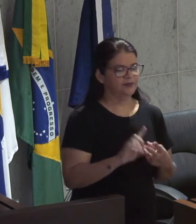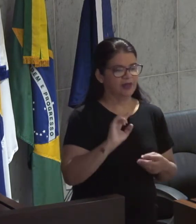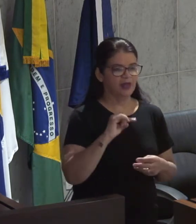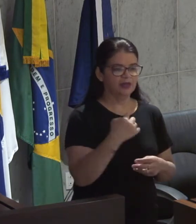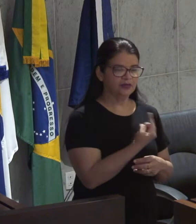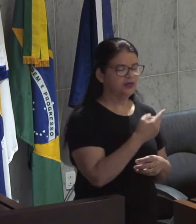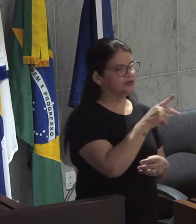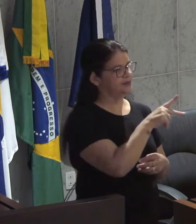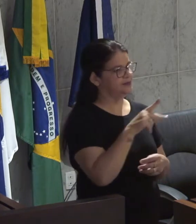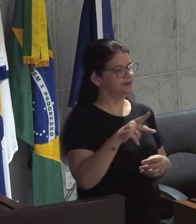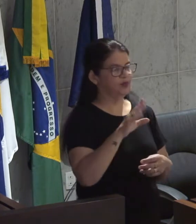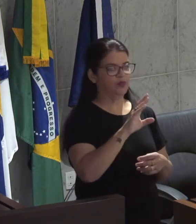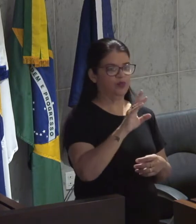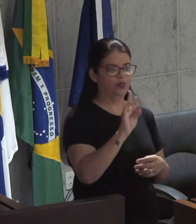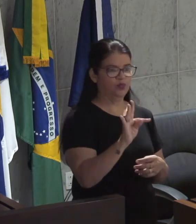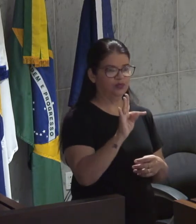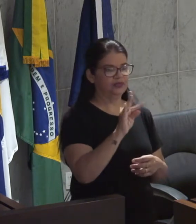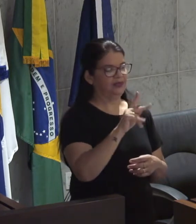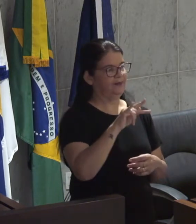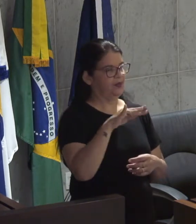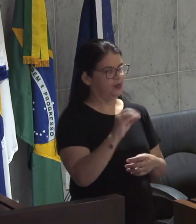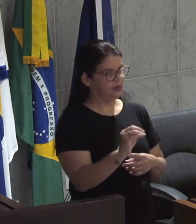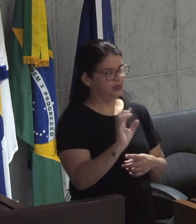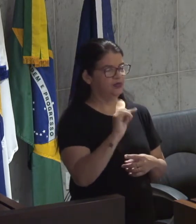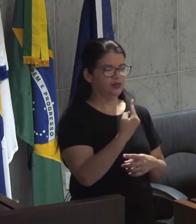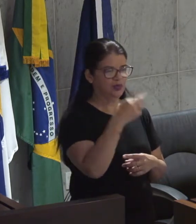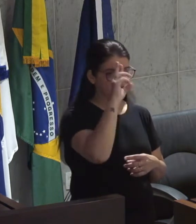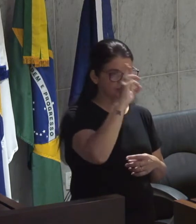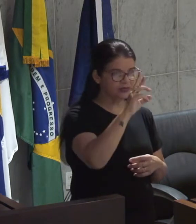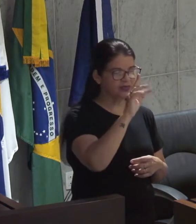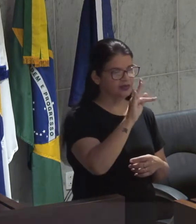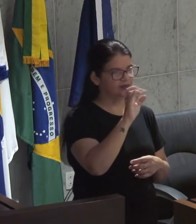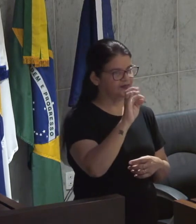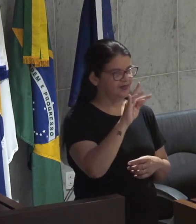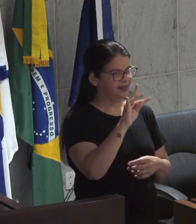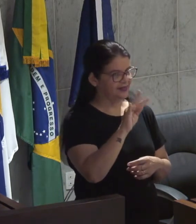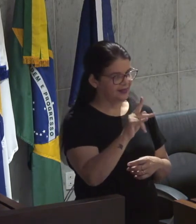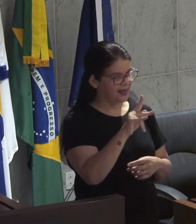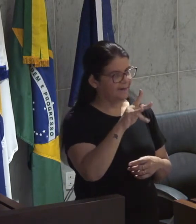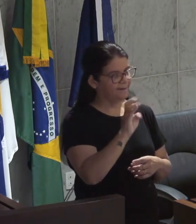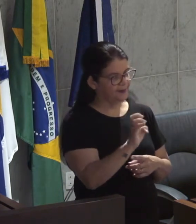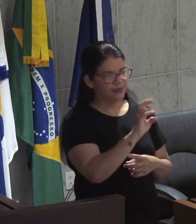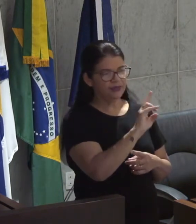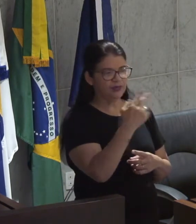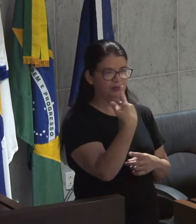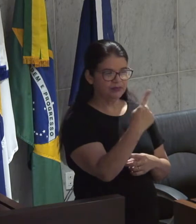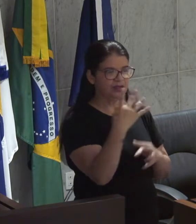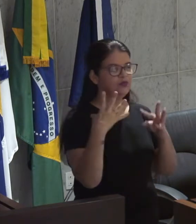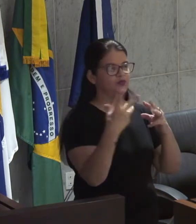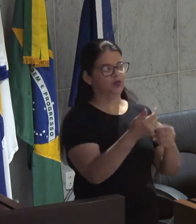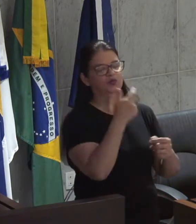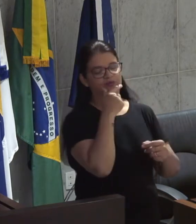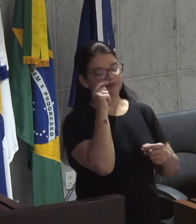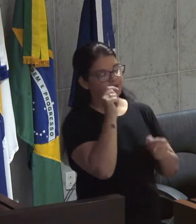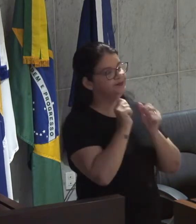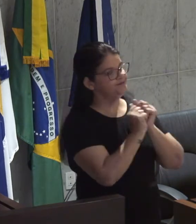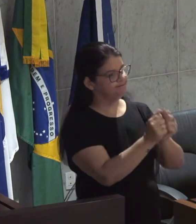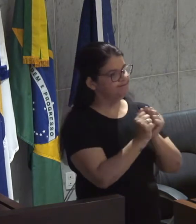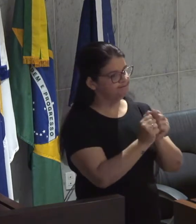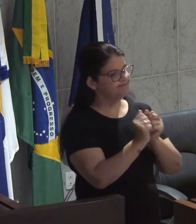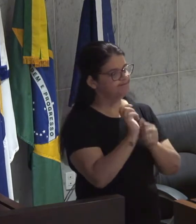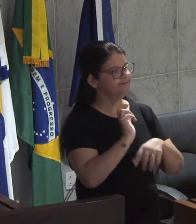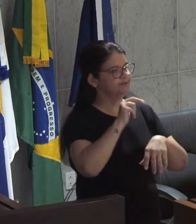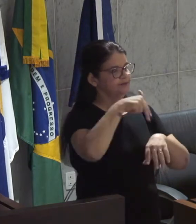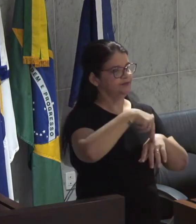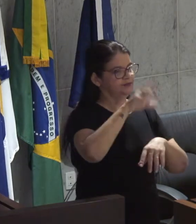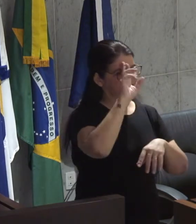nosso presidente da CUT, Paulinho, nosso diretor da FETAP, em nome dele, todos os companheiros e companheiras que estão aqui da